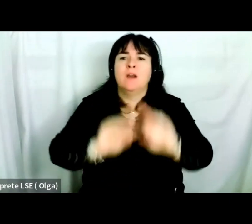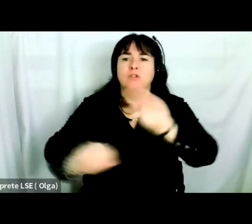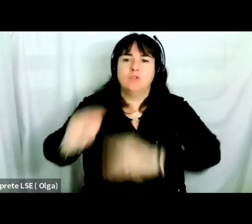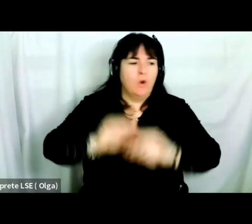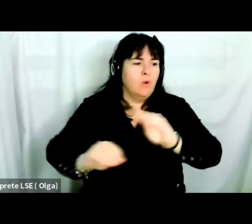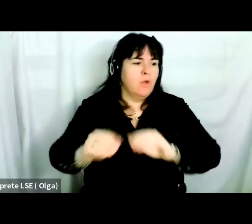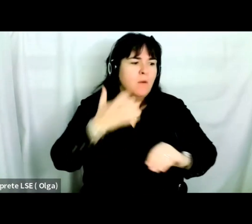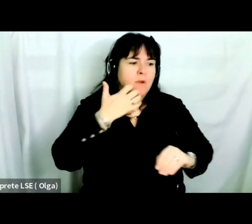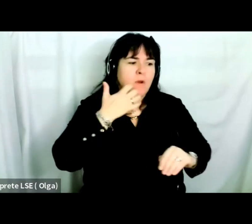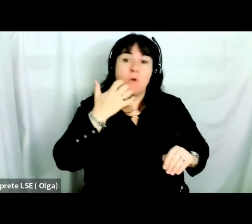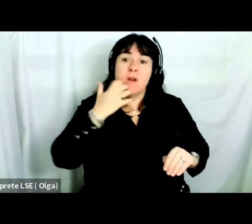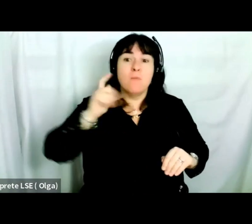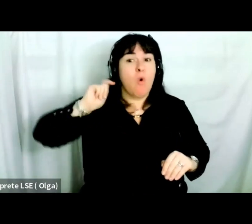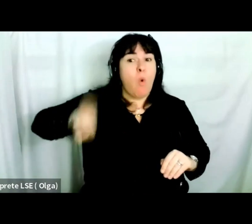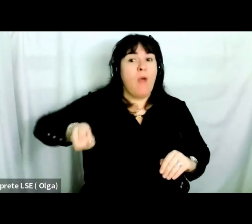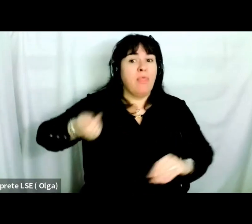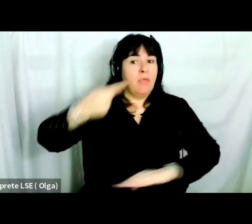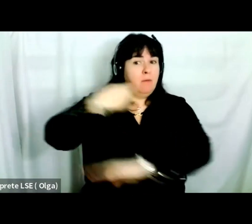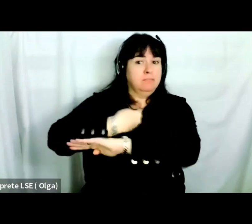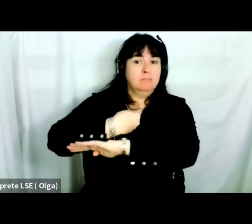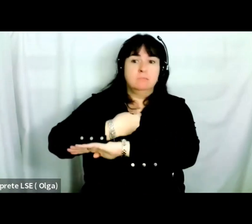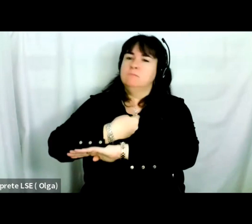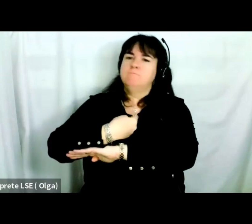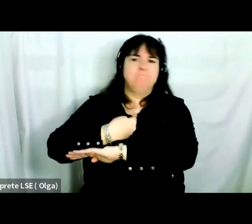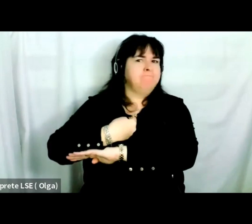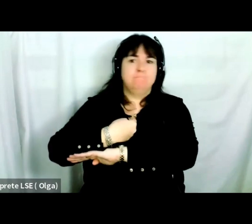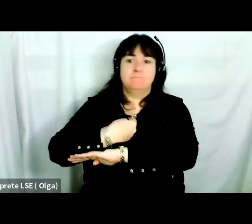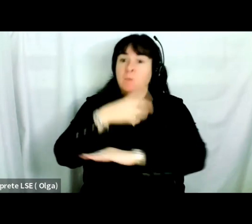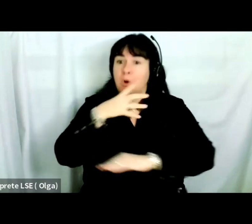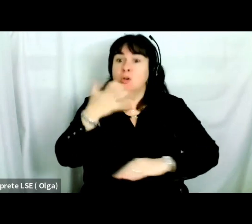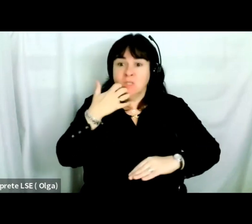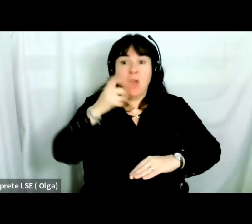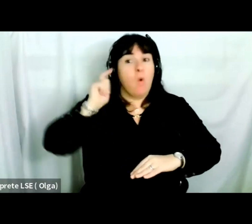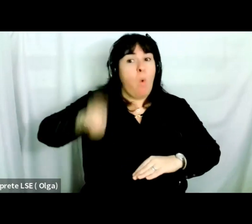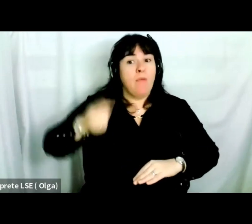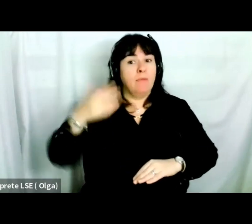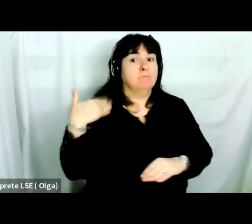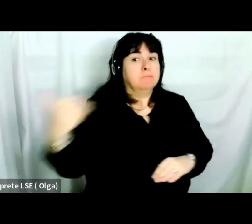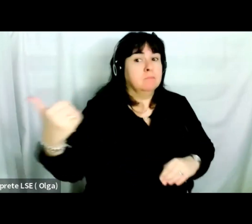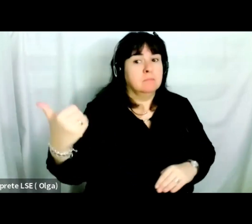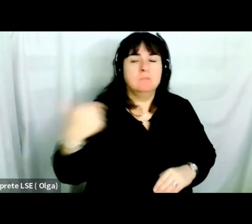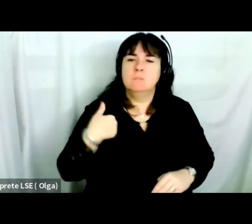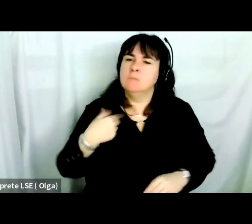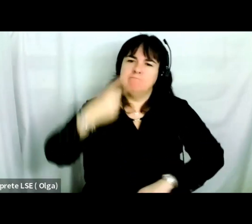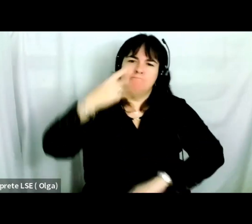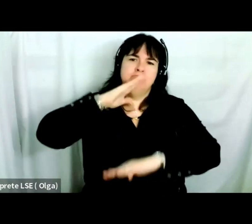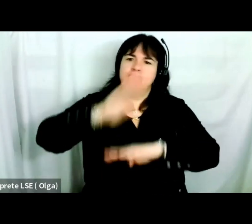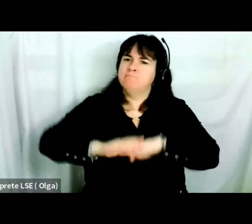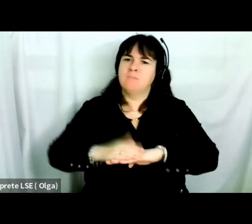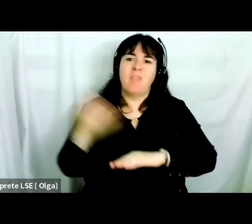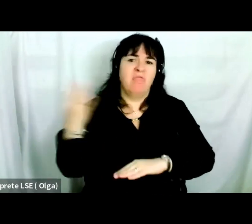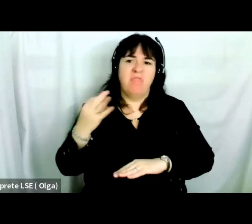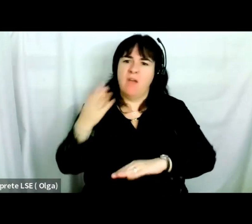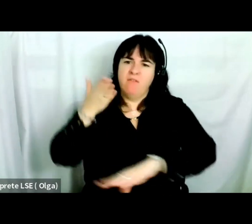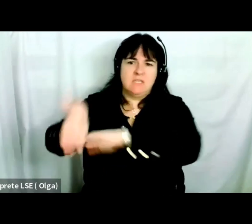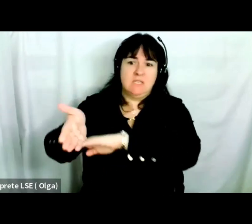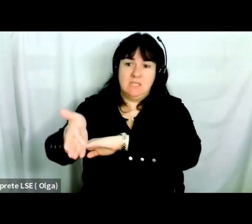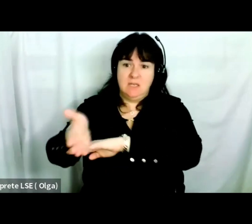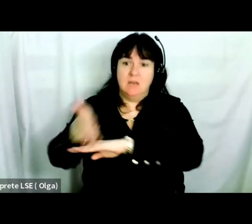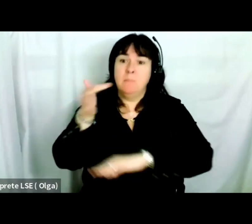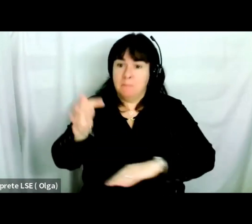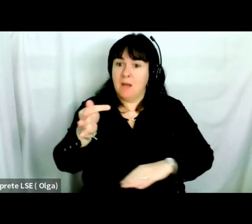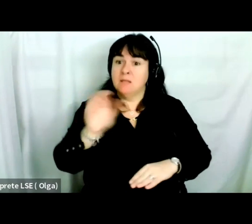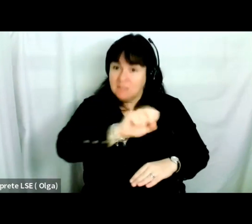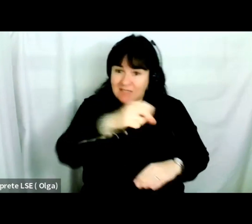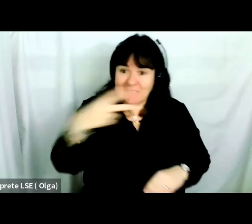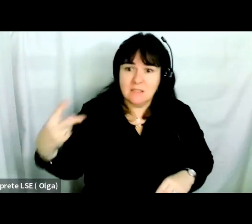por ejemplo, que sí o sí tienes que ir al juzgado y vas a tener que cumplir la sentencia que el juez dicte.